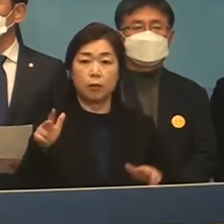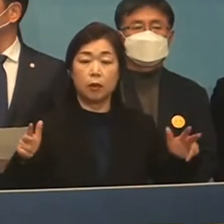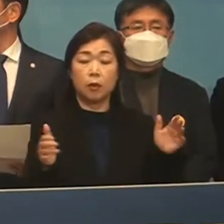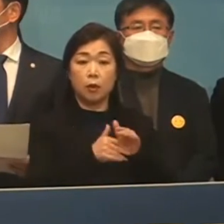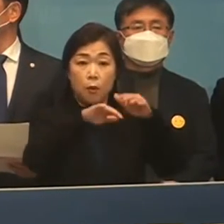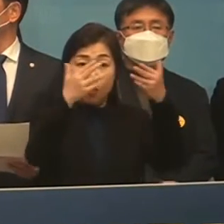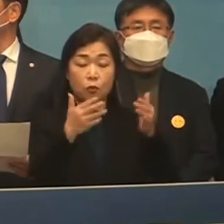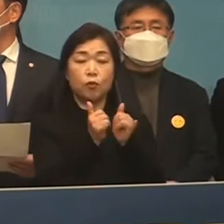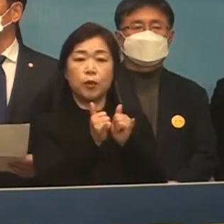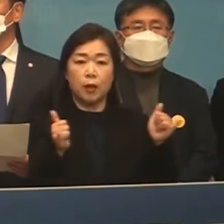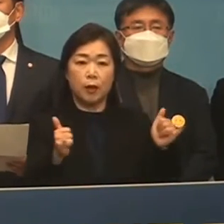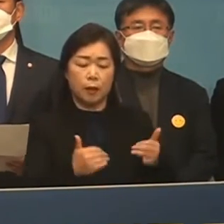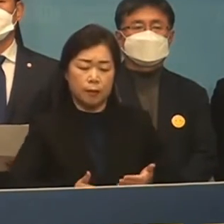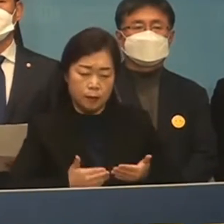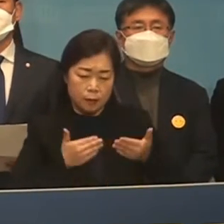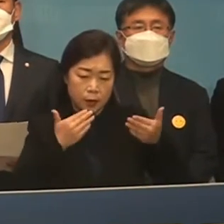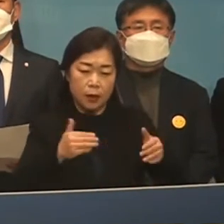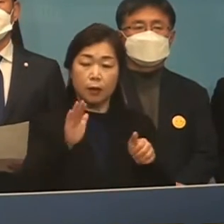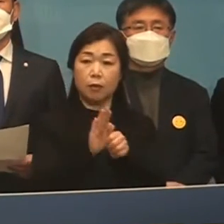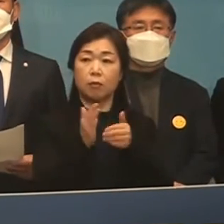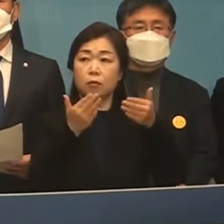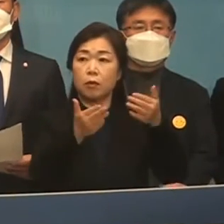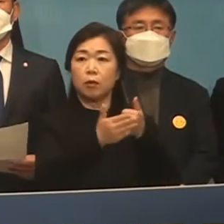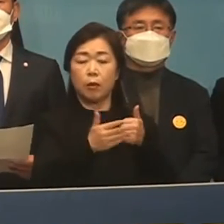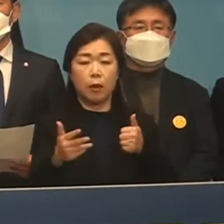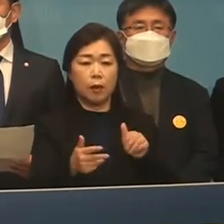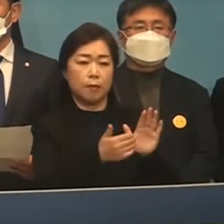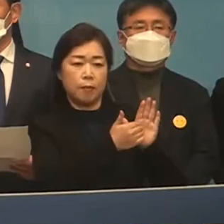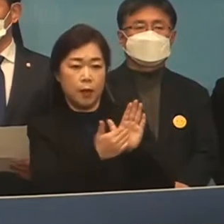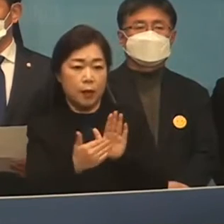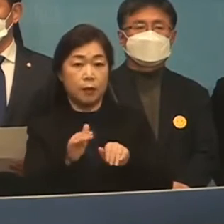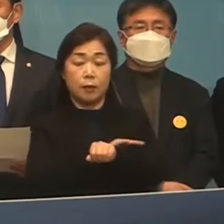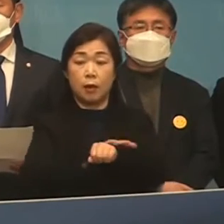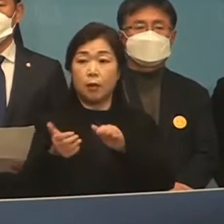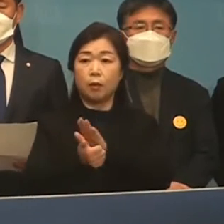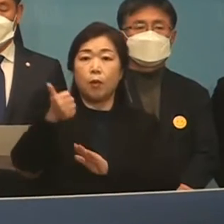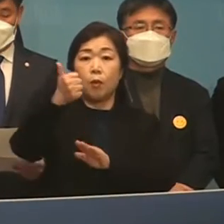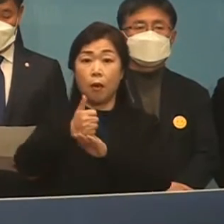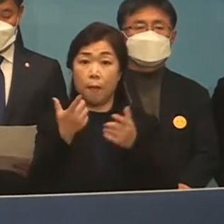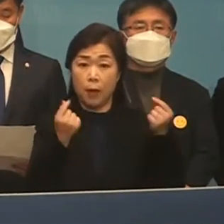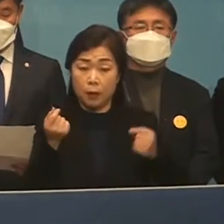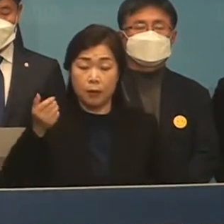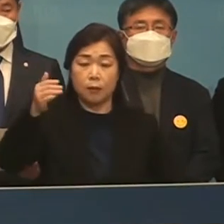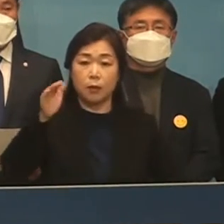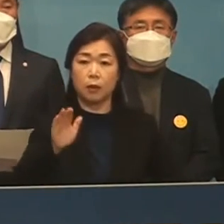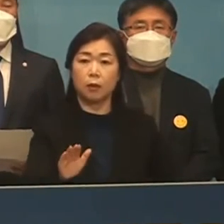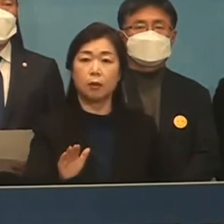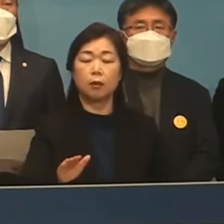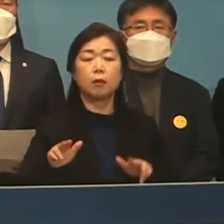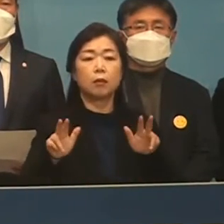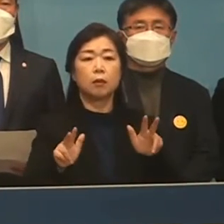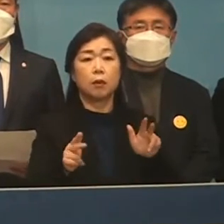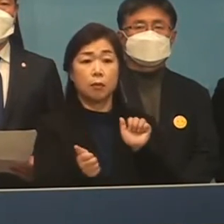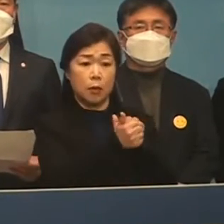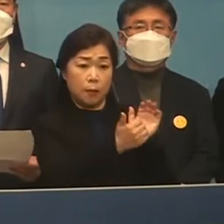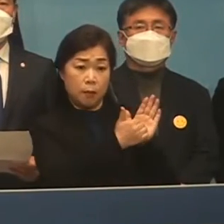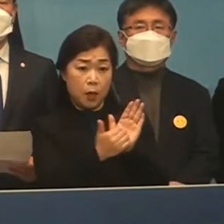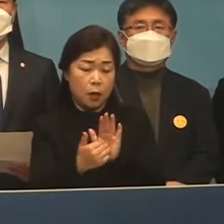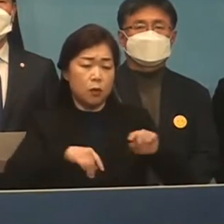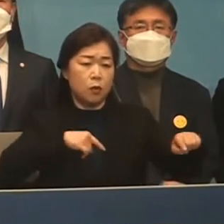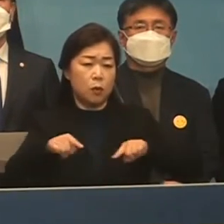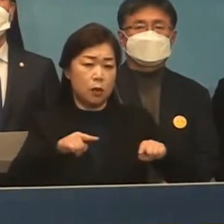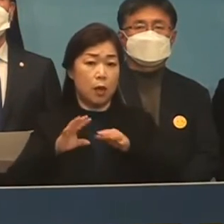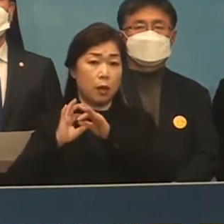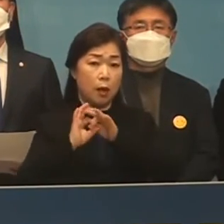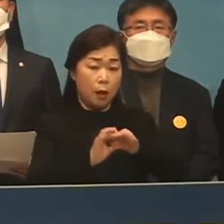모든 국민의 헌신과 희생으로 K-방역을 성공해 왔습니다만 이 방역 조치가 얼마나